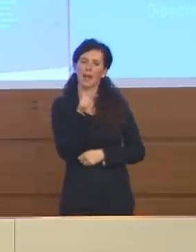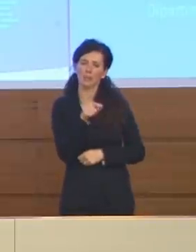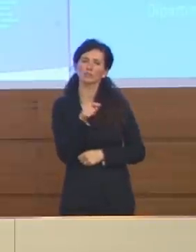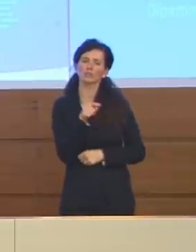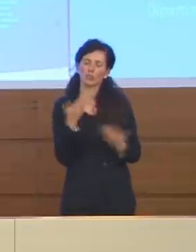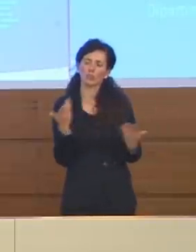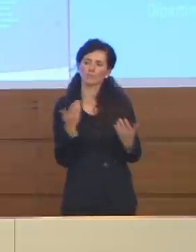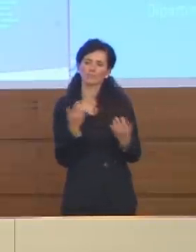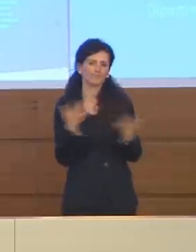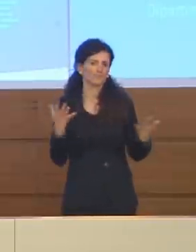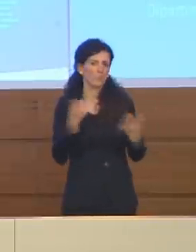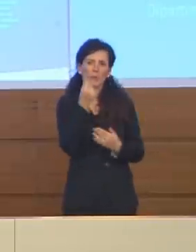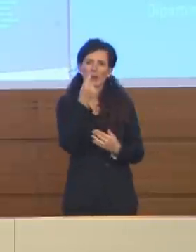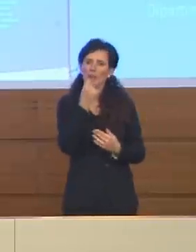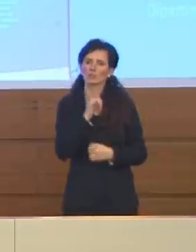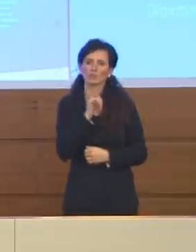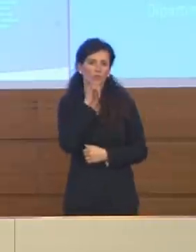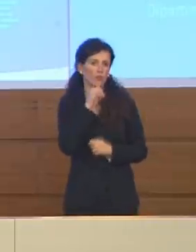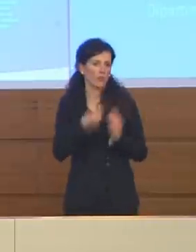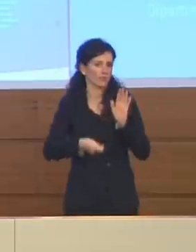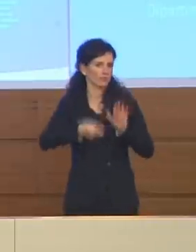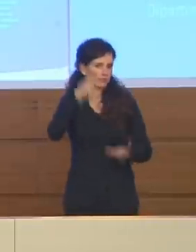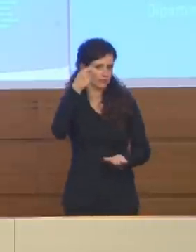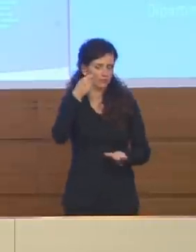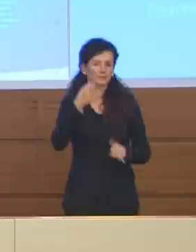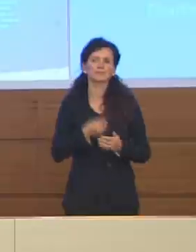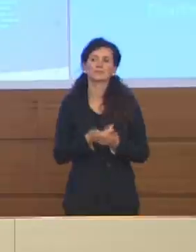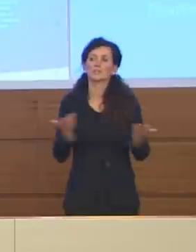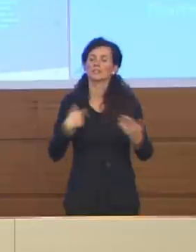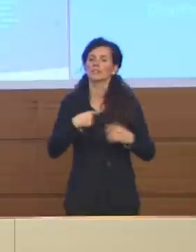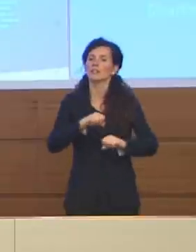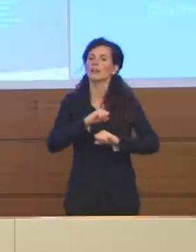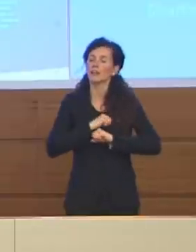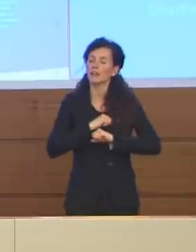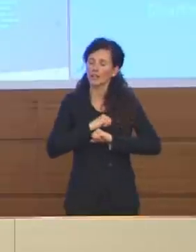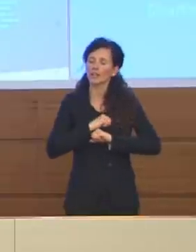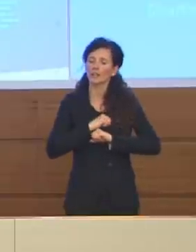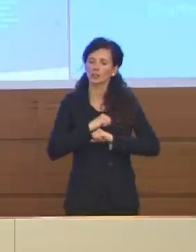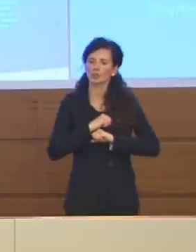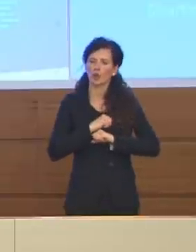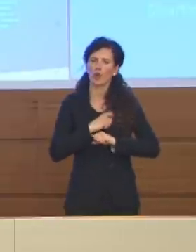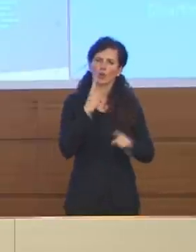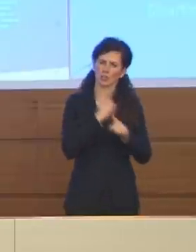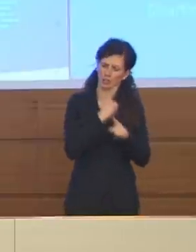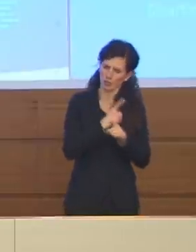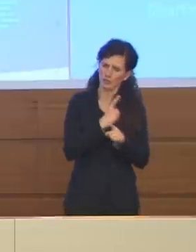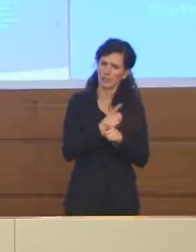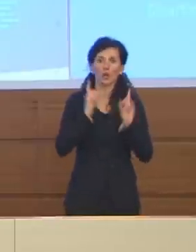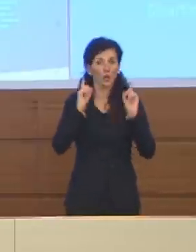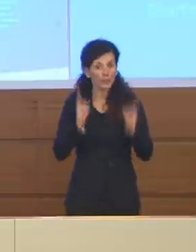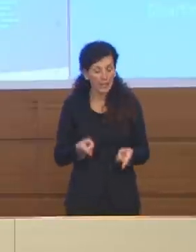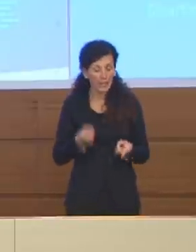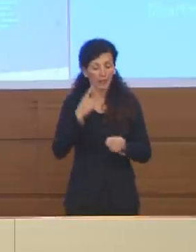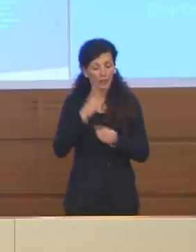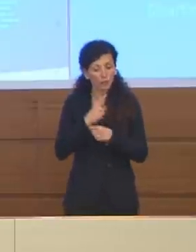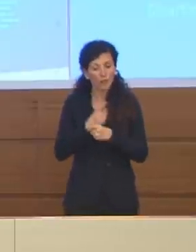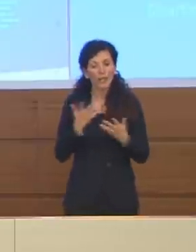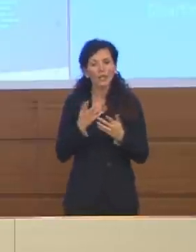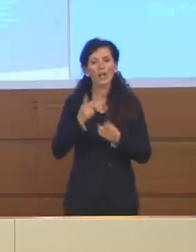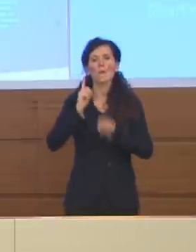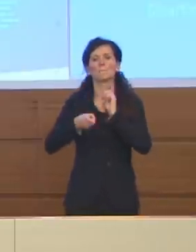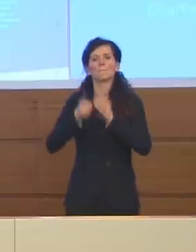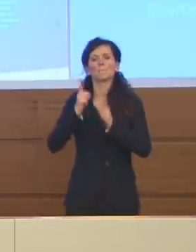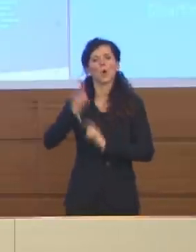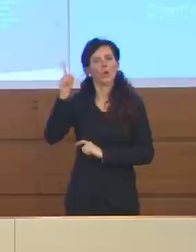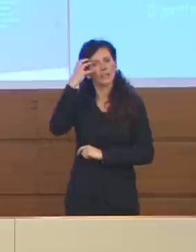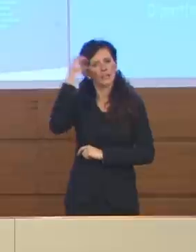valore più elevato quindi credo che sia necessario e doveroso ed è una valutazione politica quello di